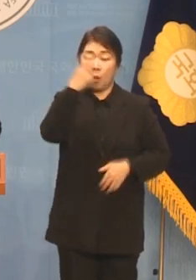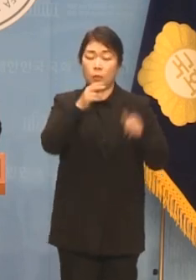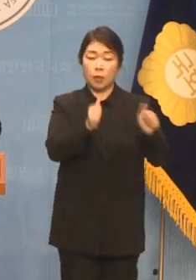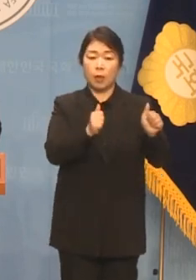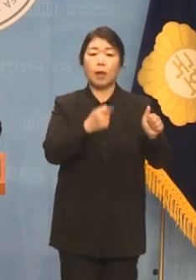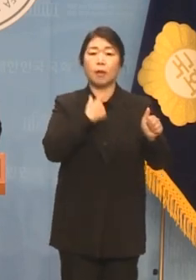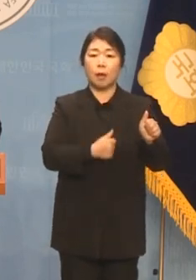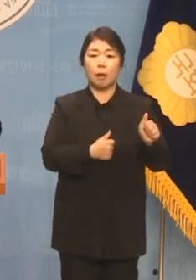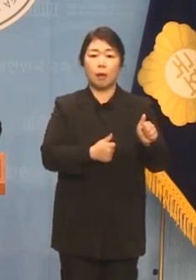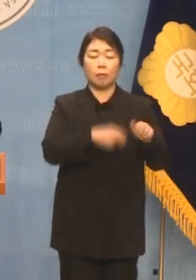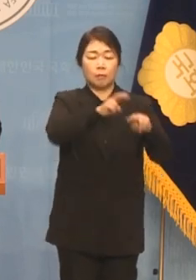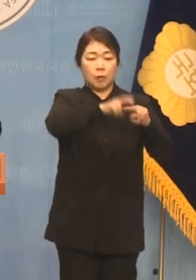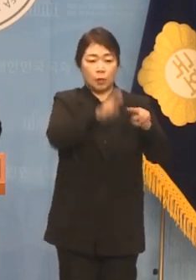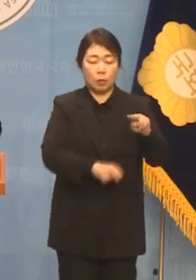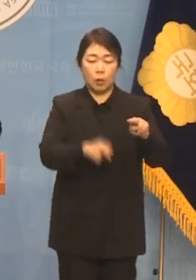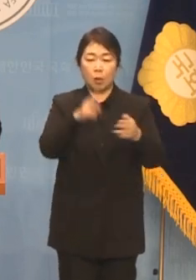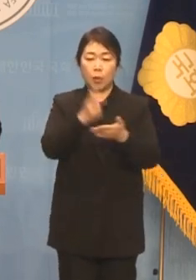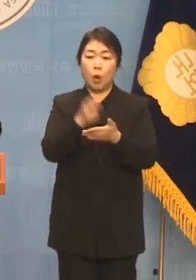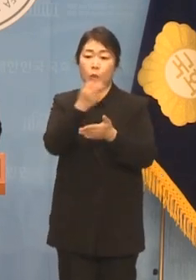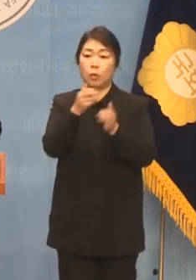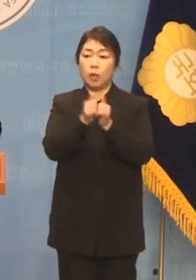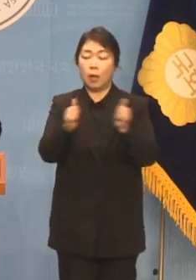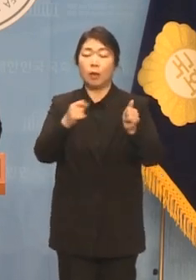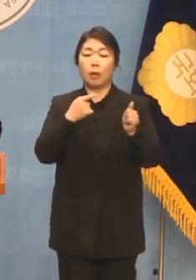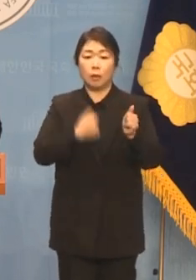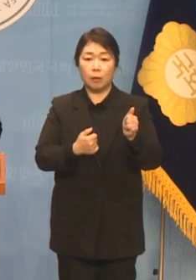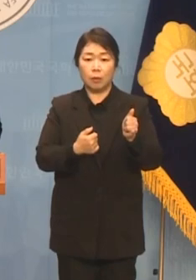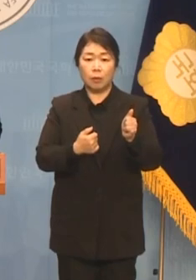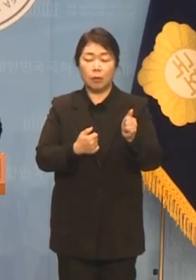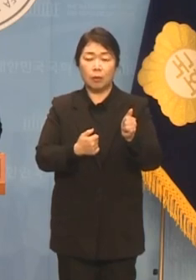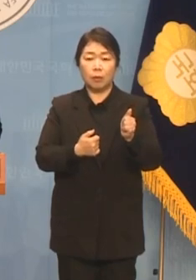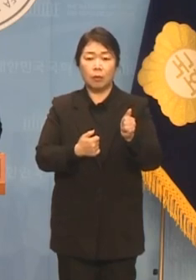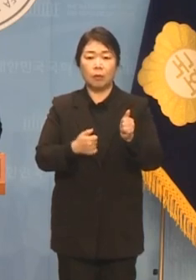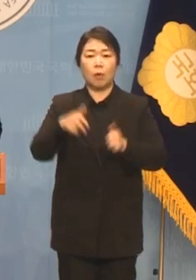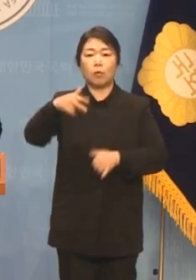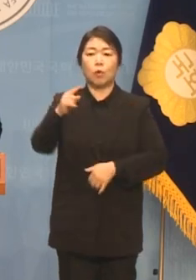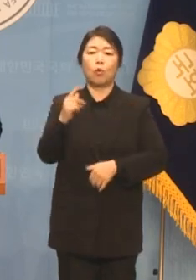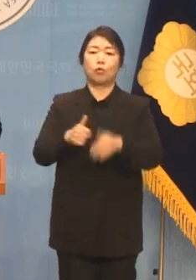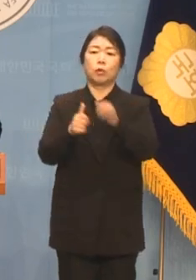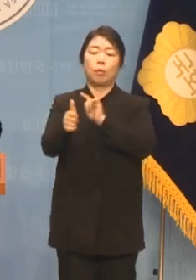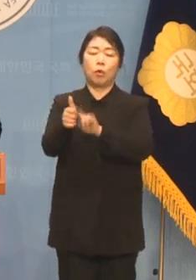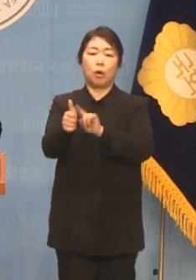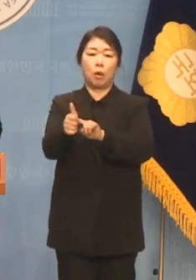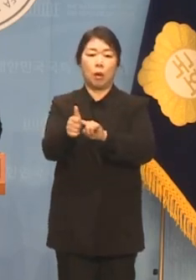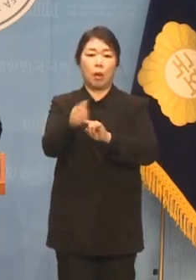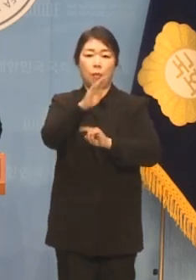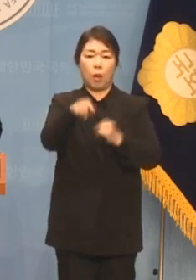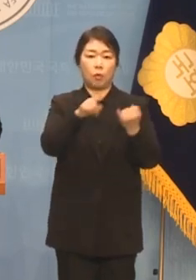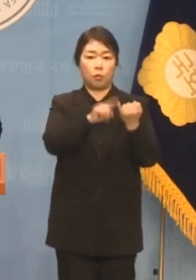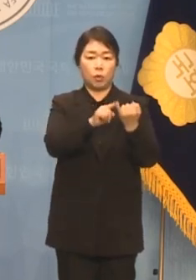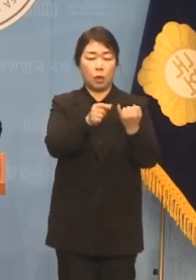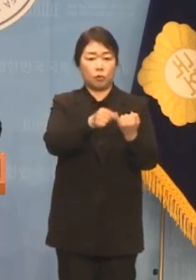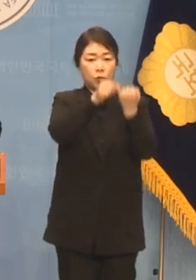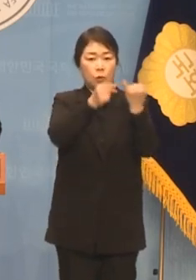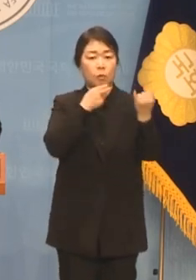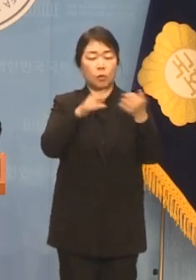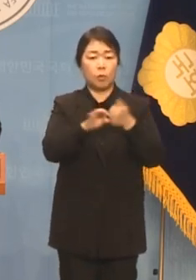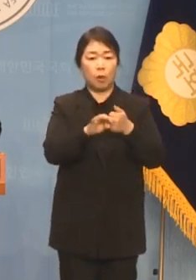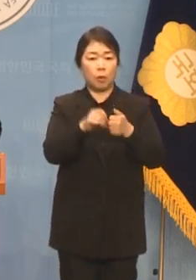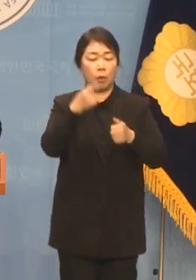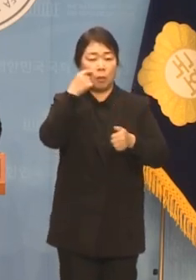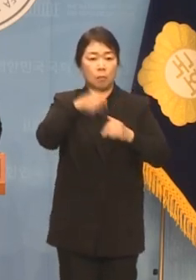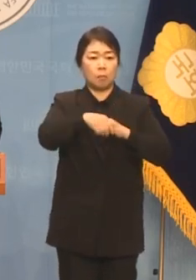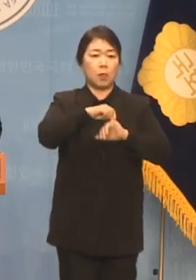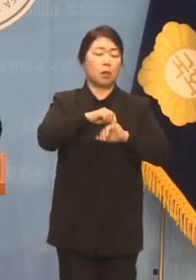22억원의 실체는 조국 대표가 박 후보를 공천하지 않았다면 드러나지 않을